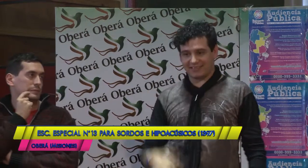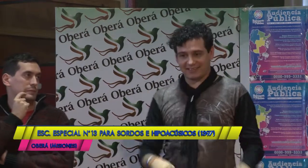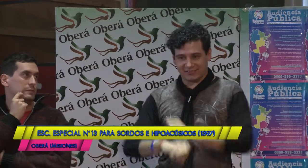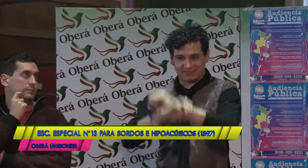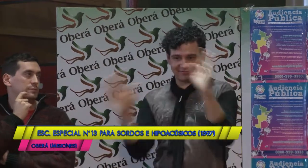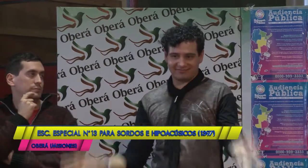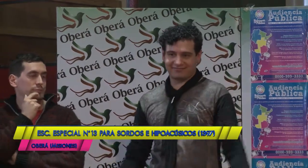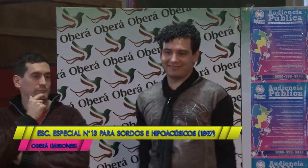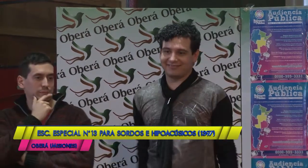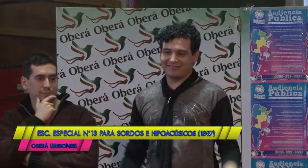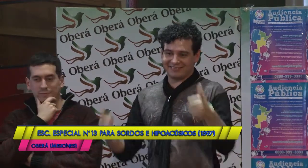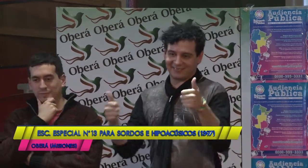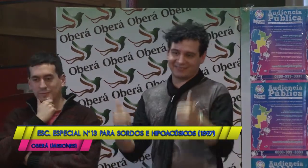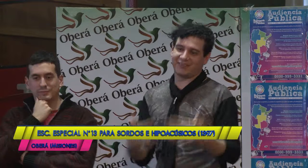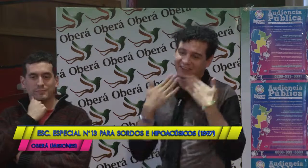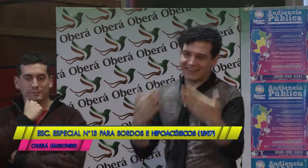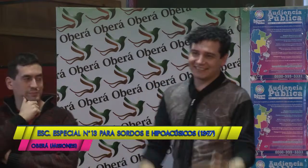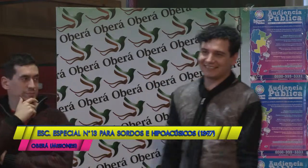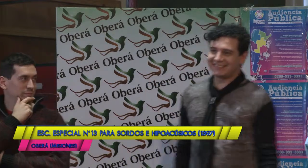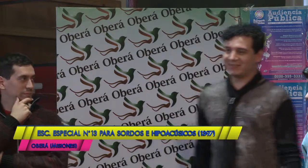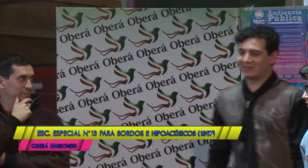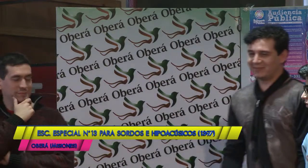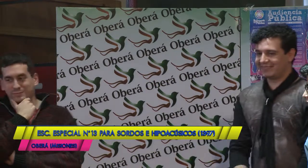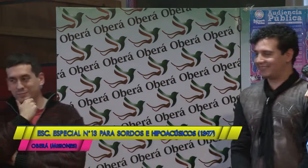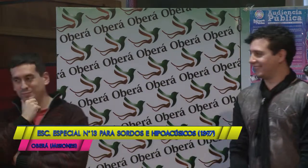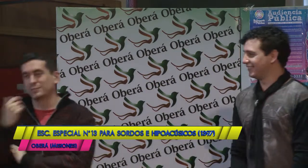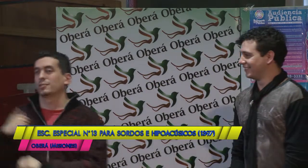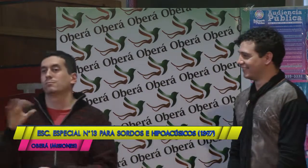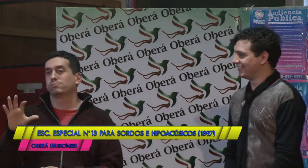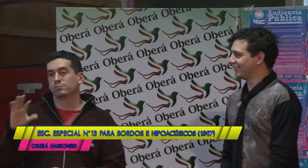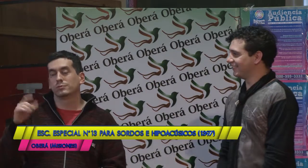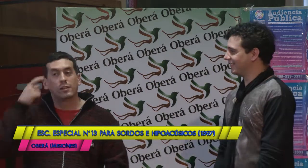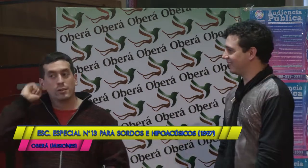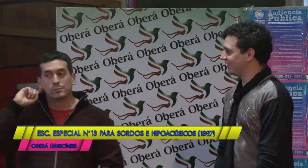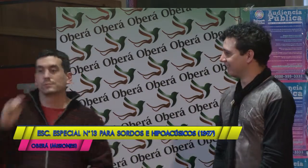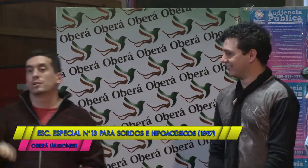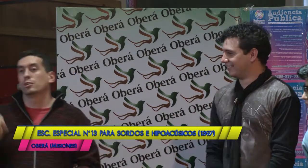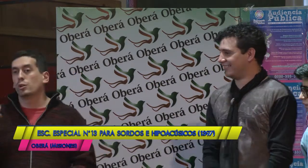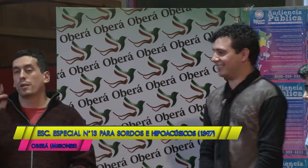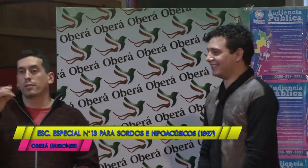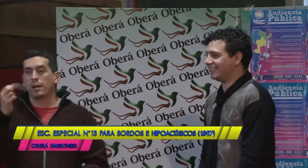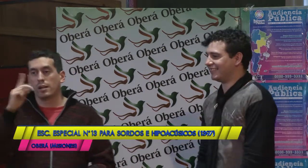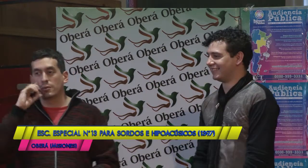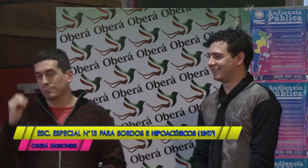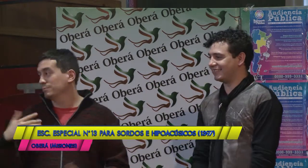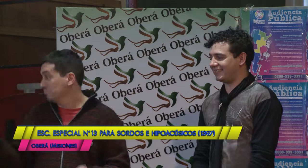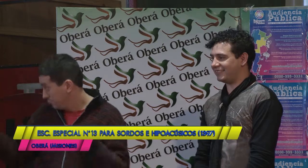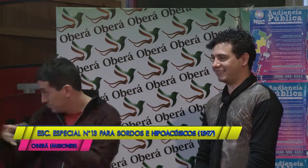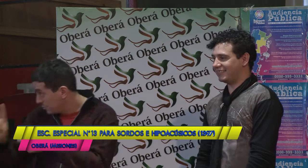una buena calidad para que nosotros podamos entenderlo correctamente. Esta es mi seña personal. Yo me llamo